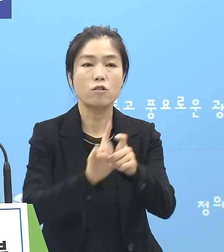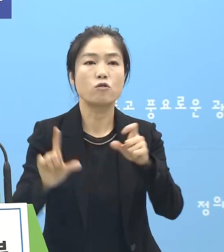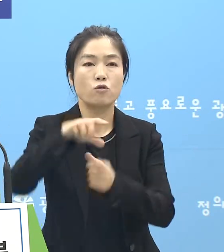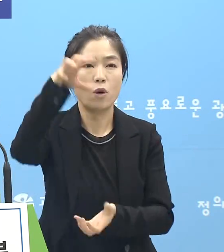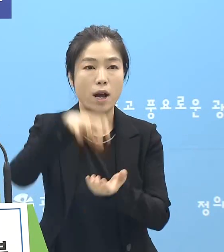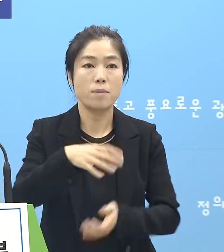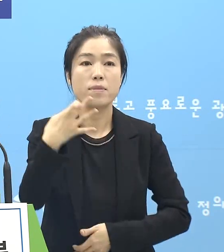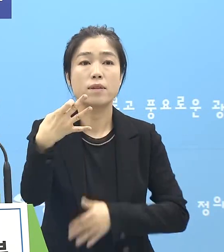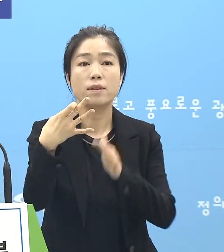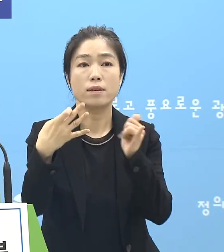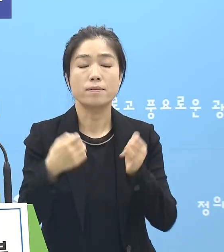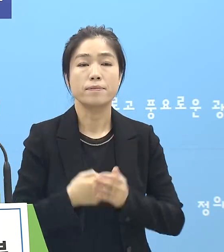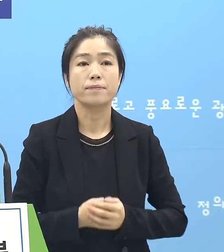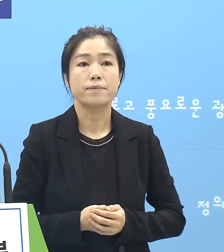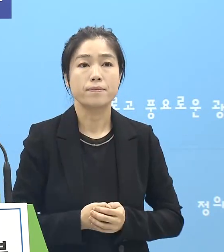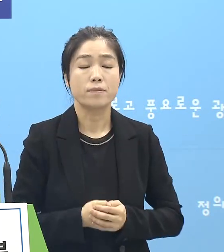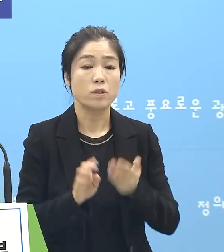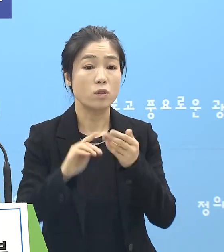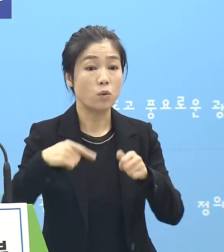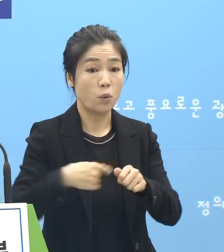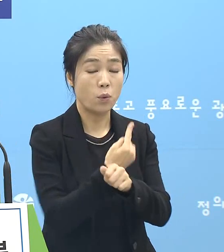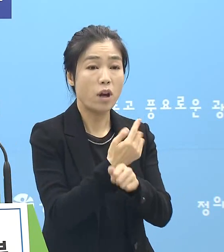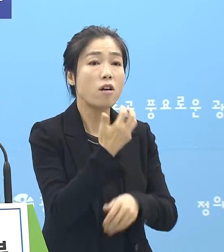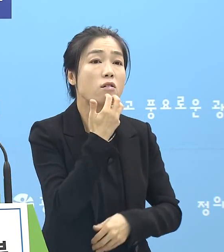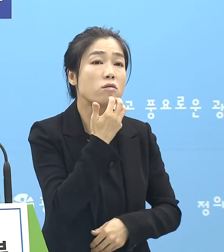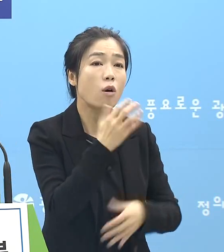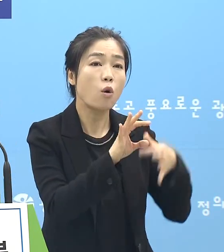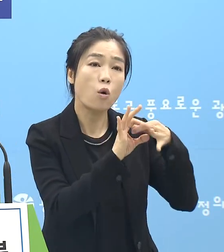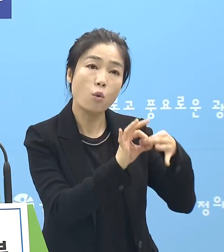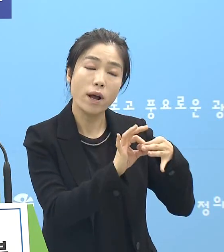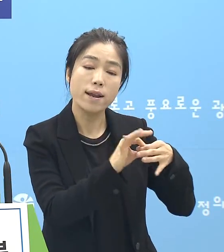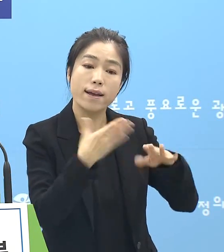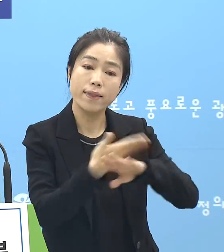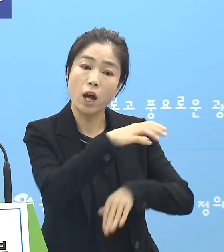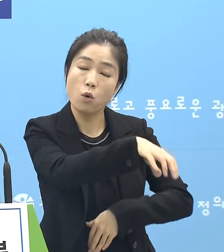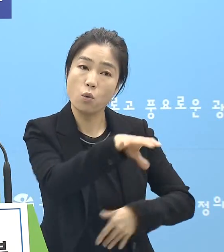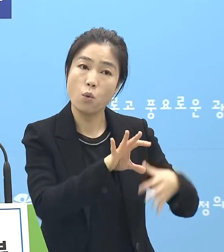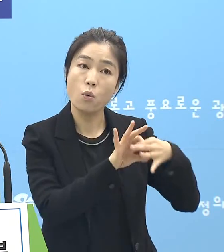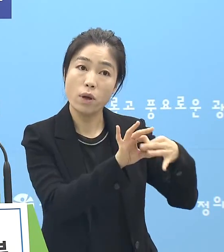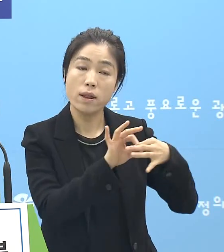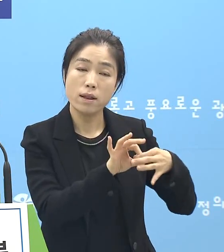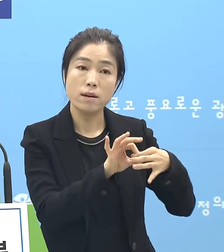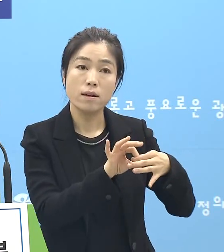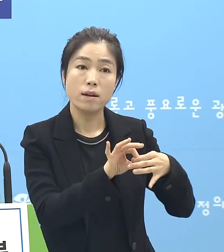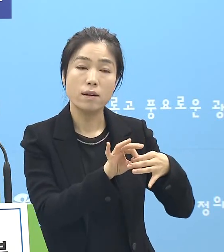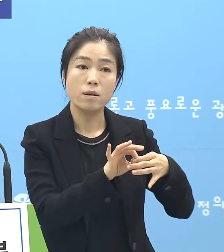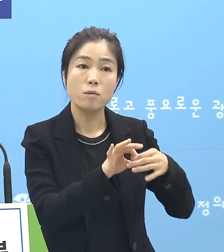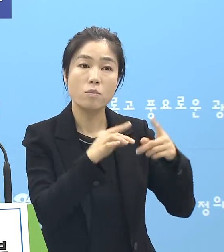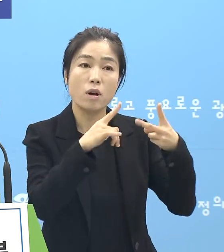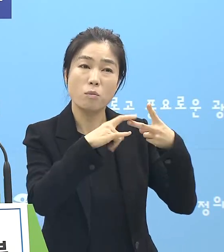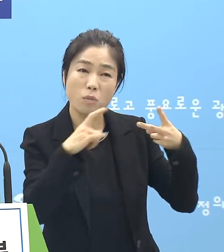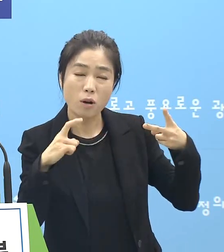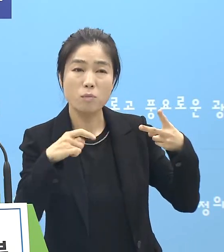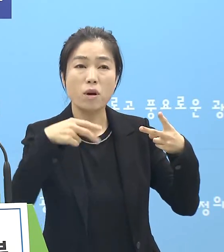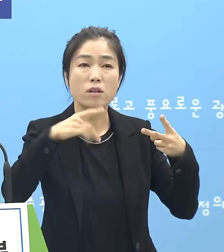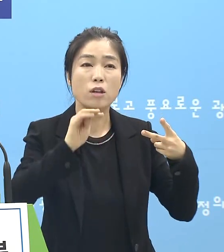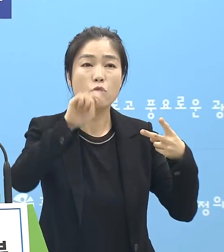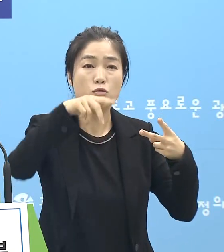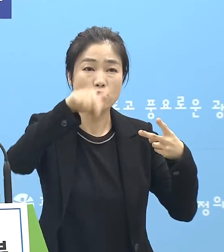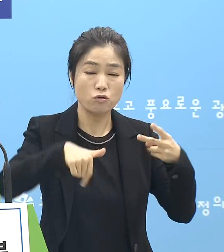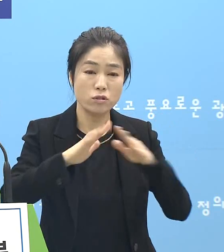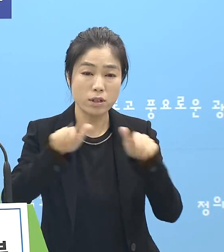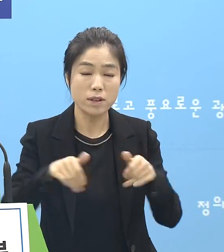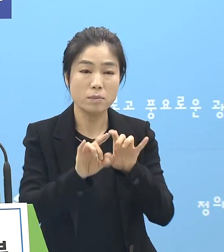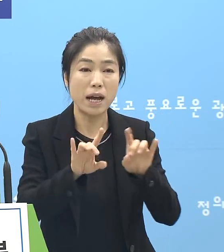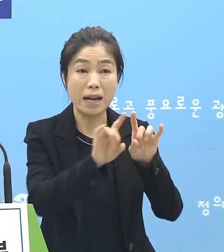추가되어서 14명이 되겠습니다. 그 이외에 서울 관련해서나 타지역 관련해서는 동대문, 성북구, 전남 각각